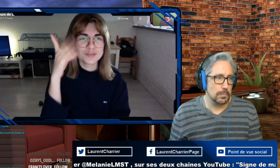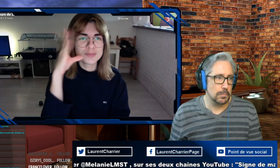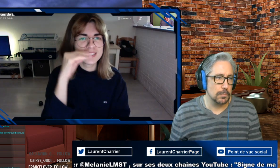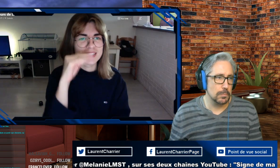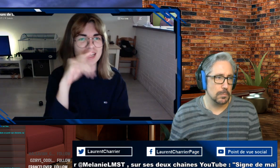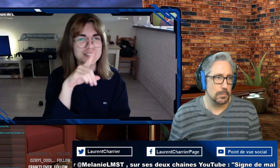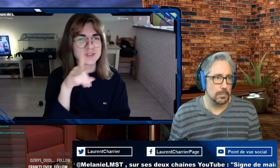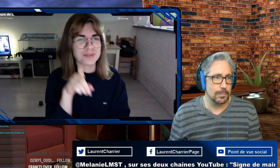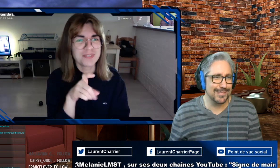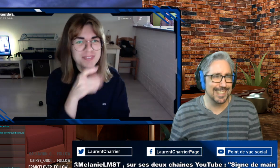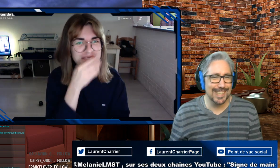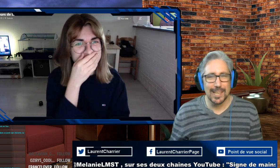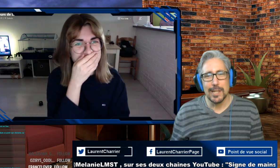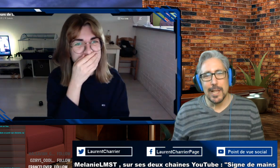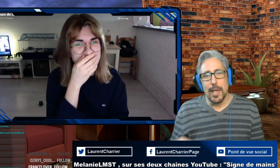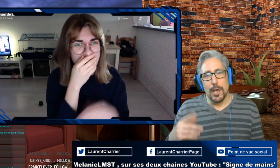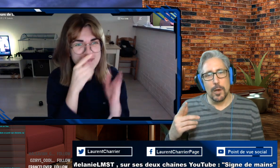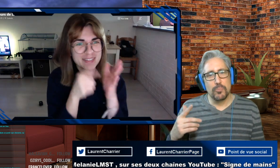Ouais, j'ai oublié ta question.